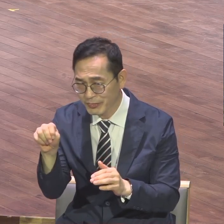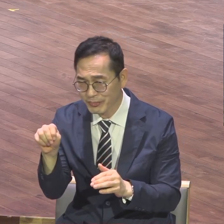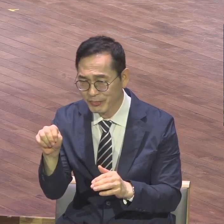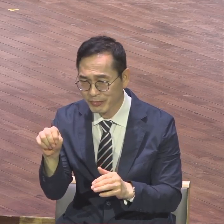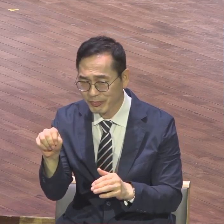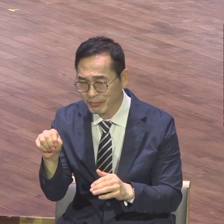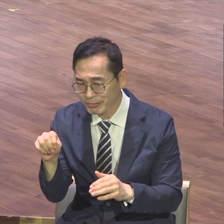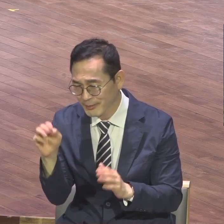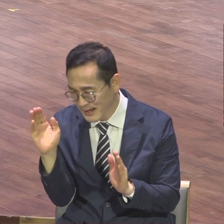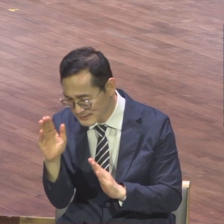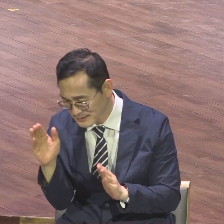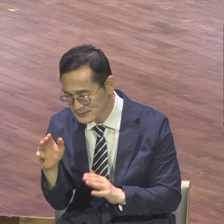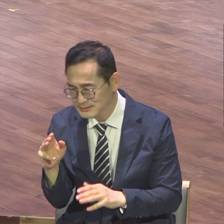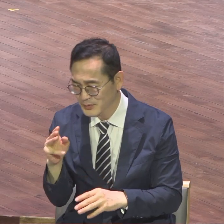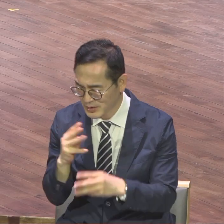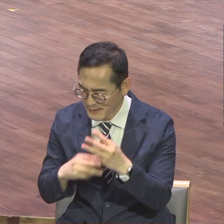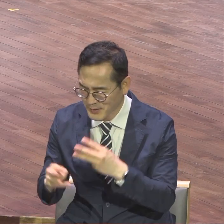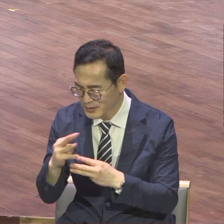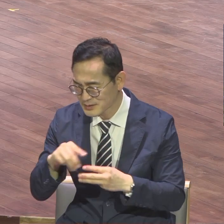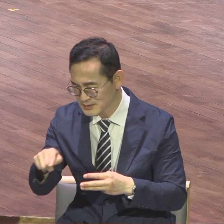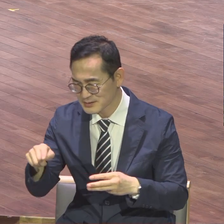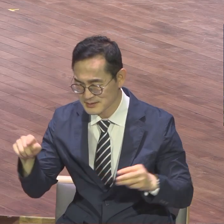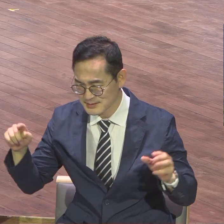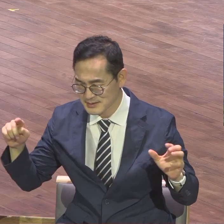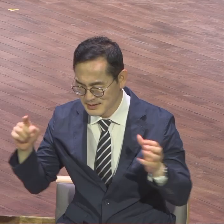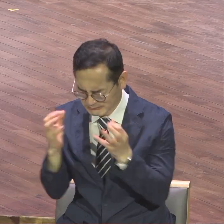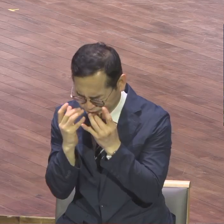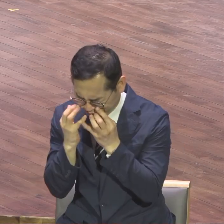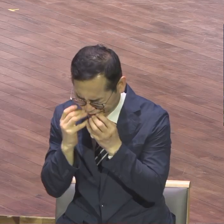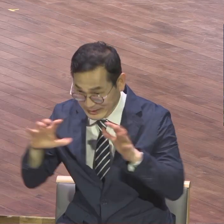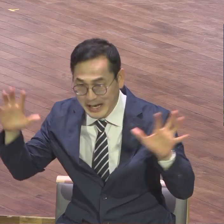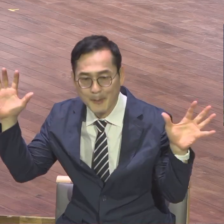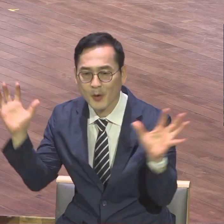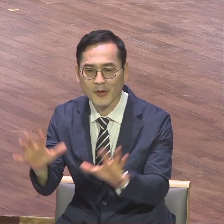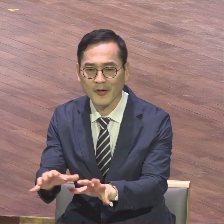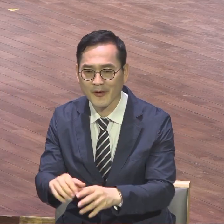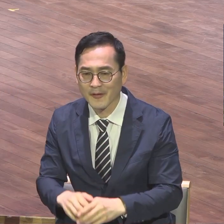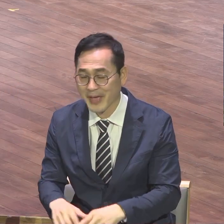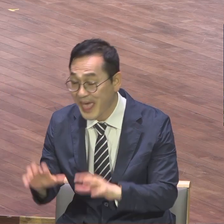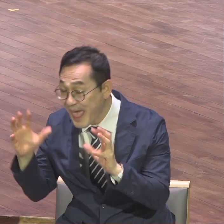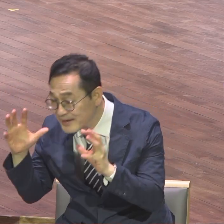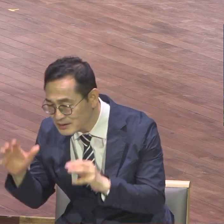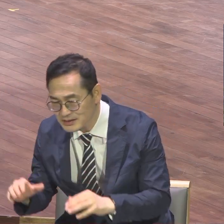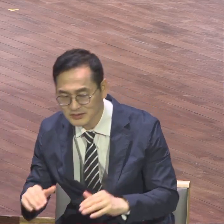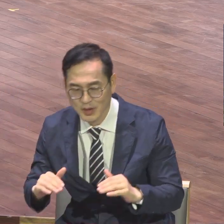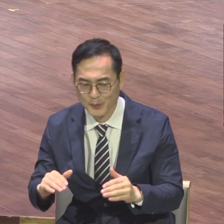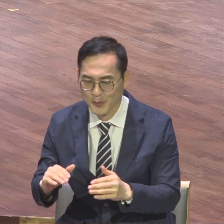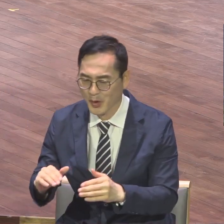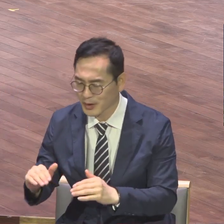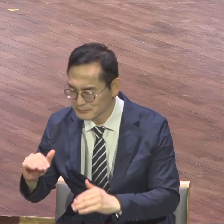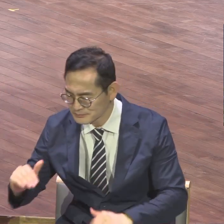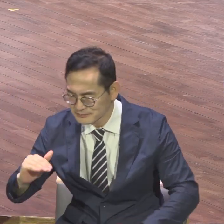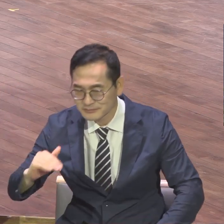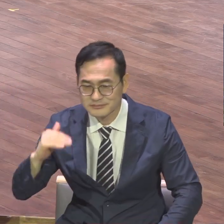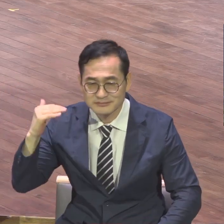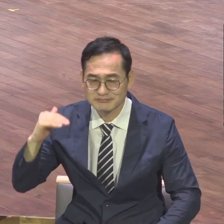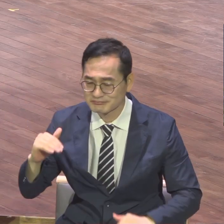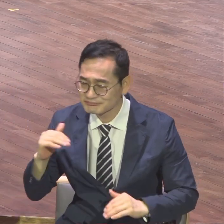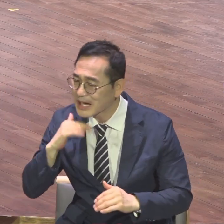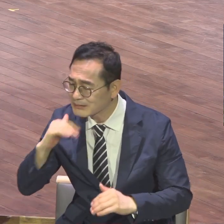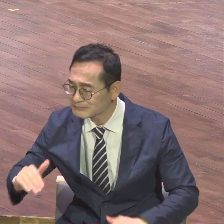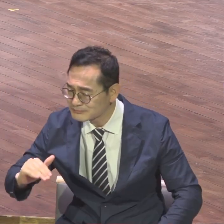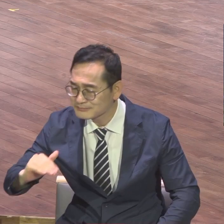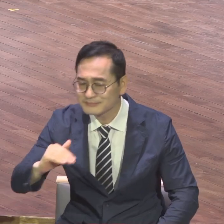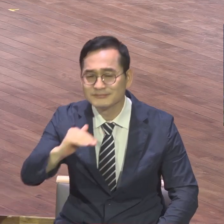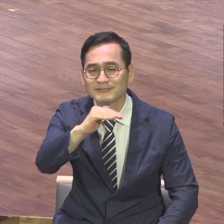아이들만 영아부가 태안 없고 영아 유아 유치 그 더운 날씨에 사진